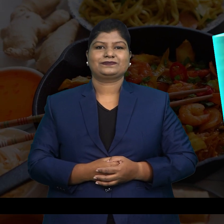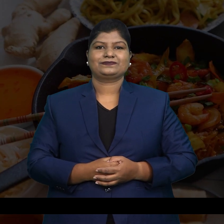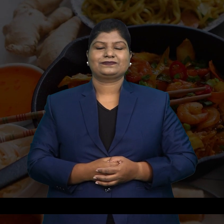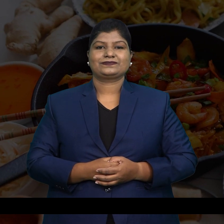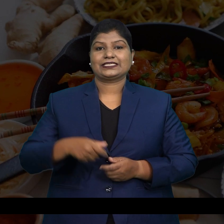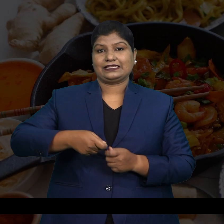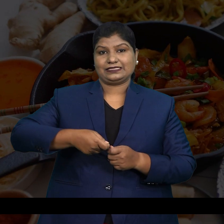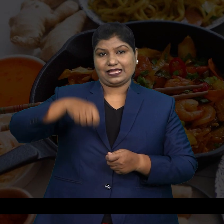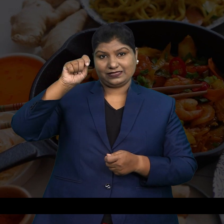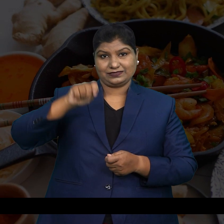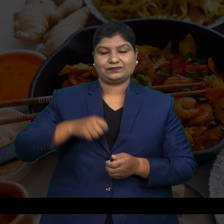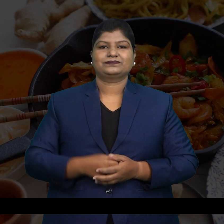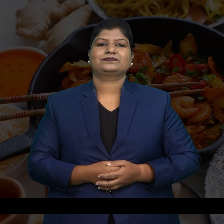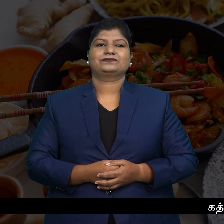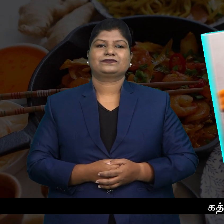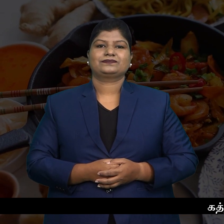பருப்பு,